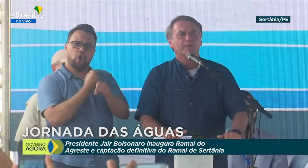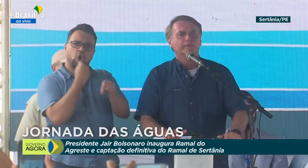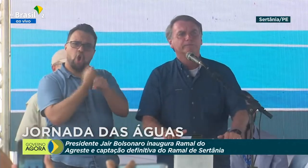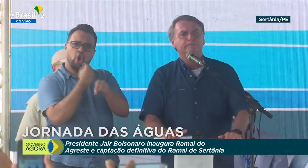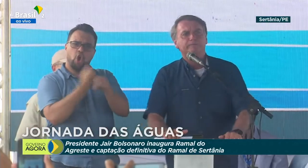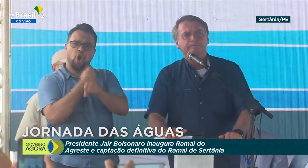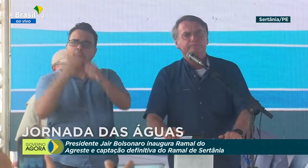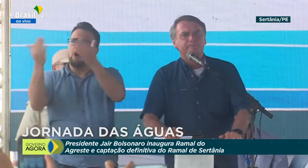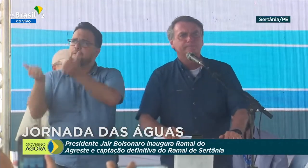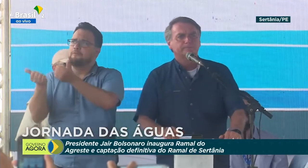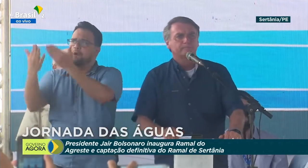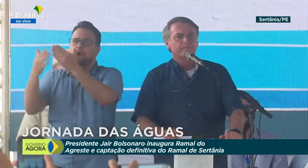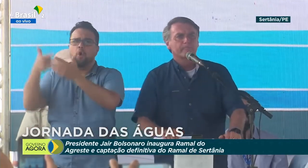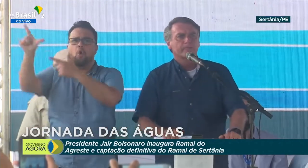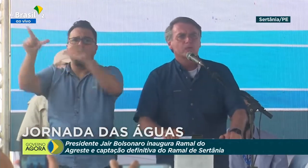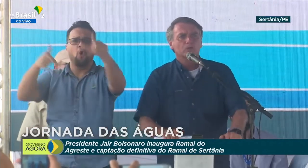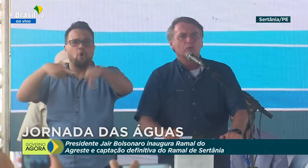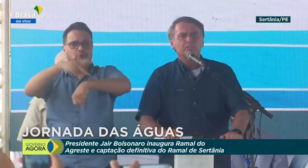do Brasil.